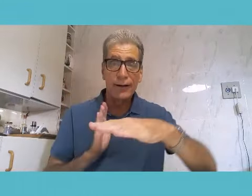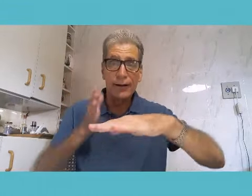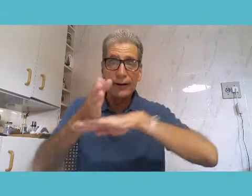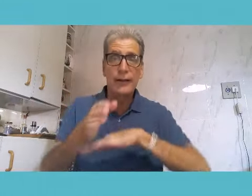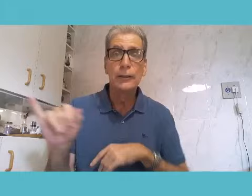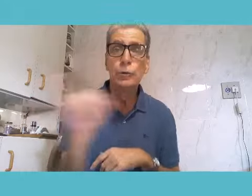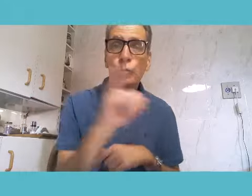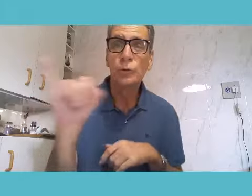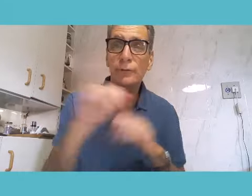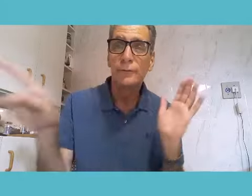Tipo condensação então, né?